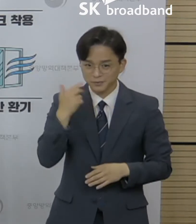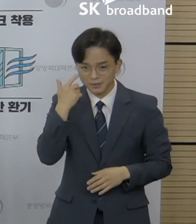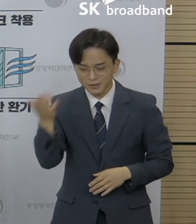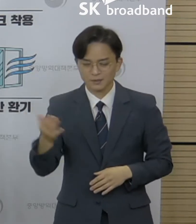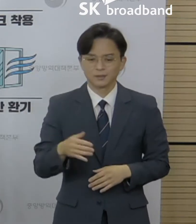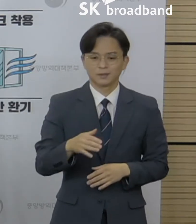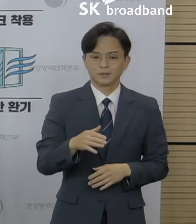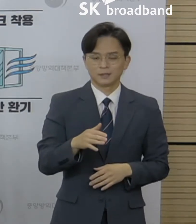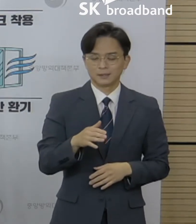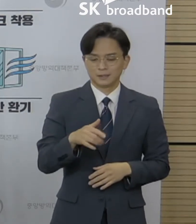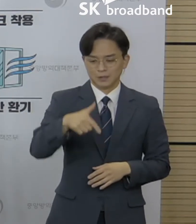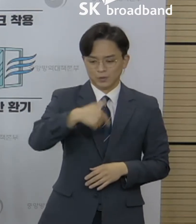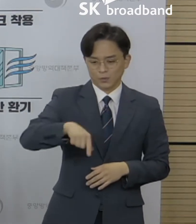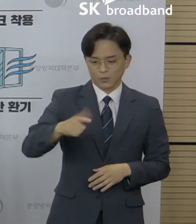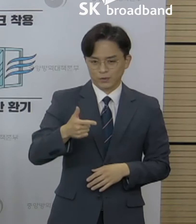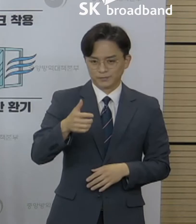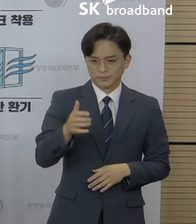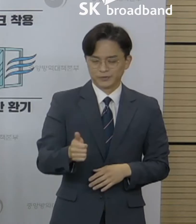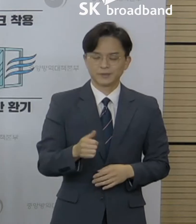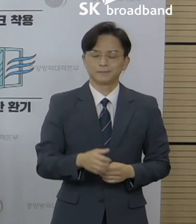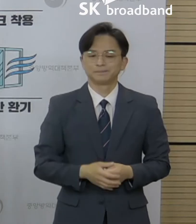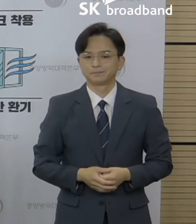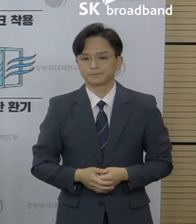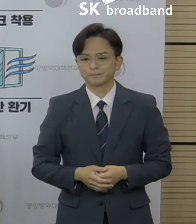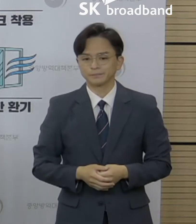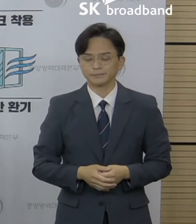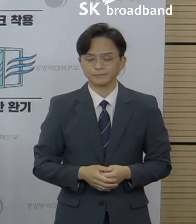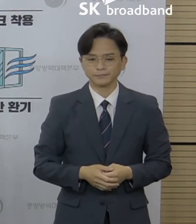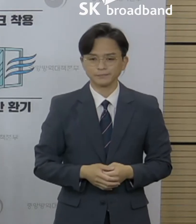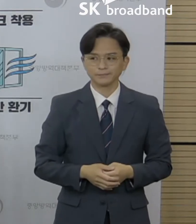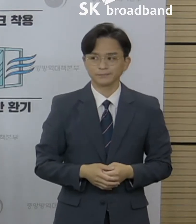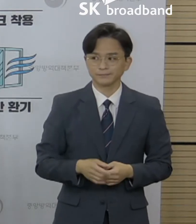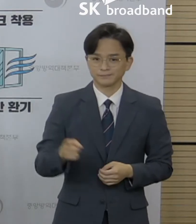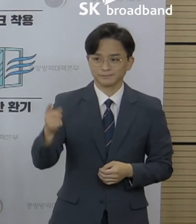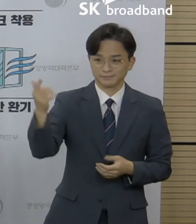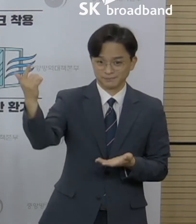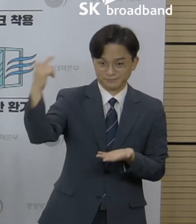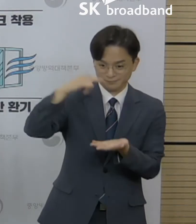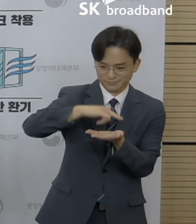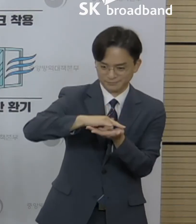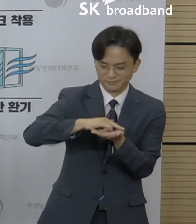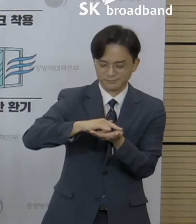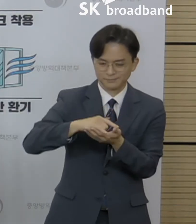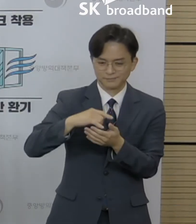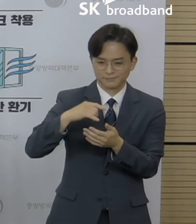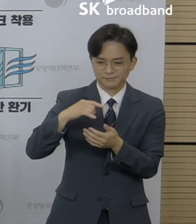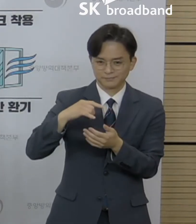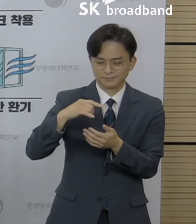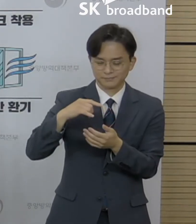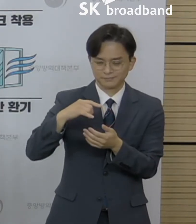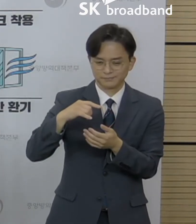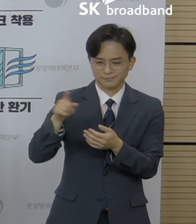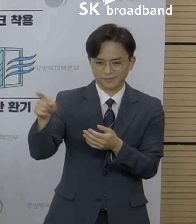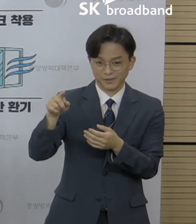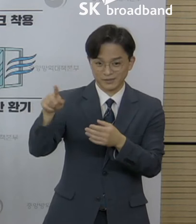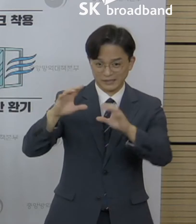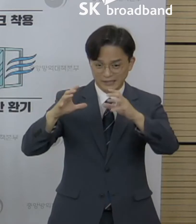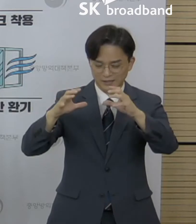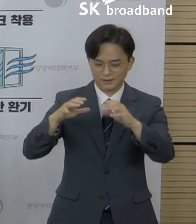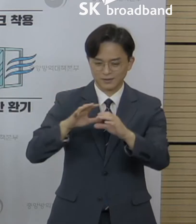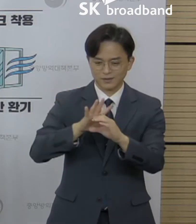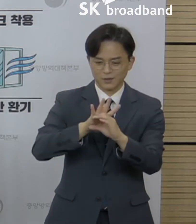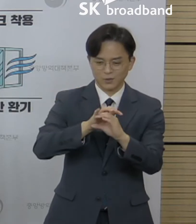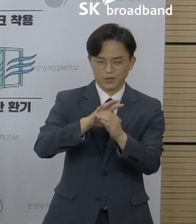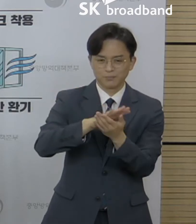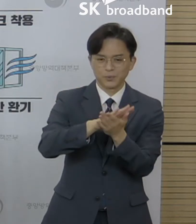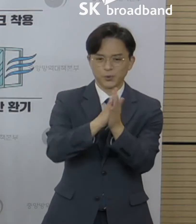때문에 이미 예방접종 완료자의 입국 시에는 그 격리 면제가 제외되는 변이 유행 국가에